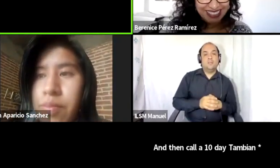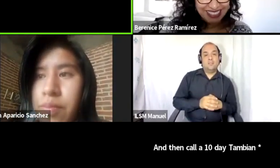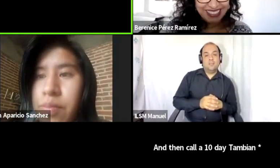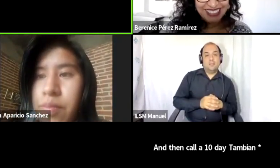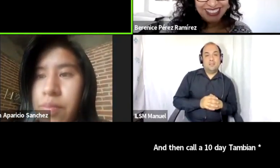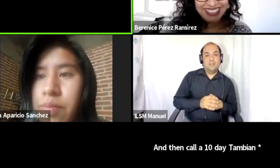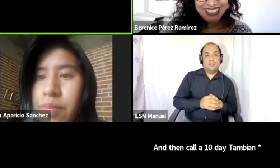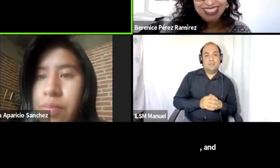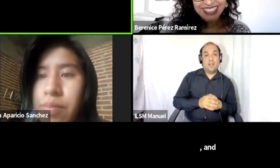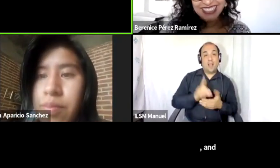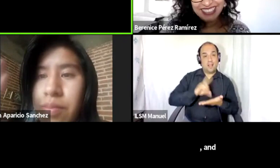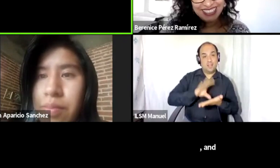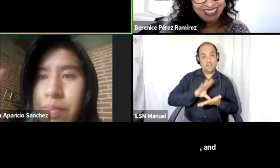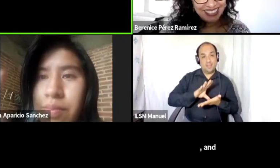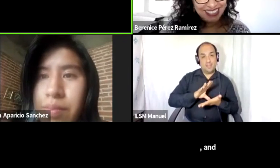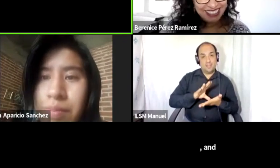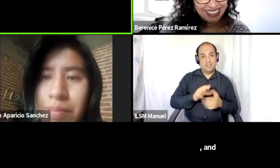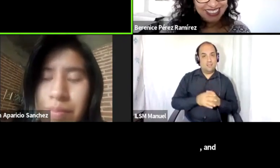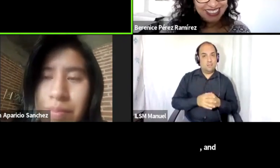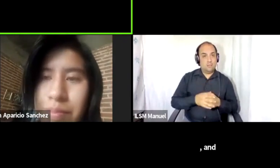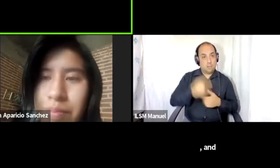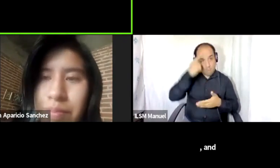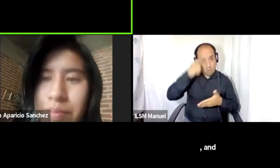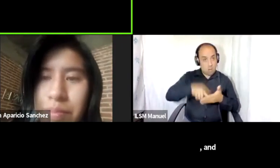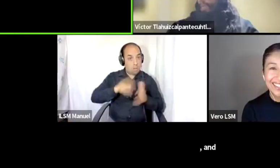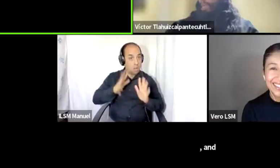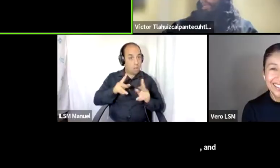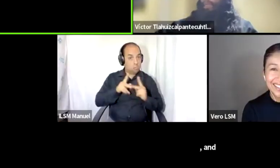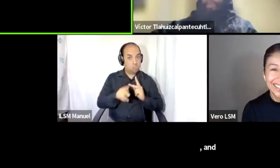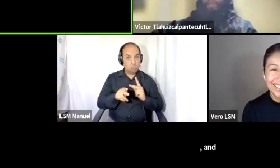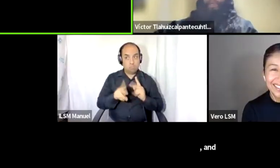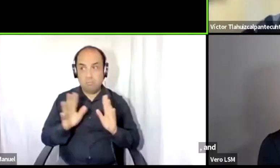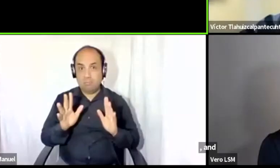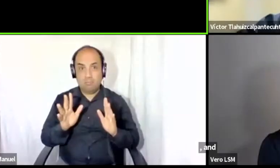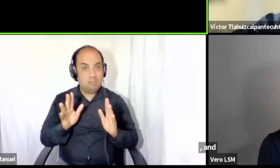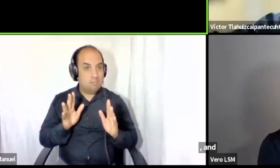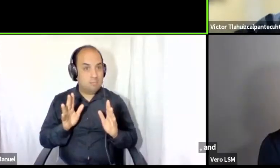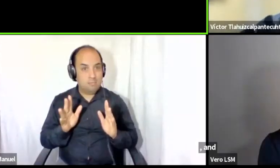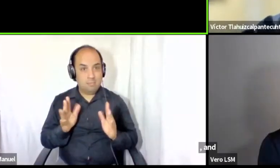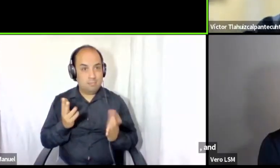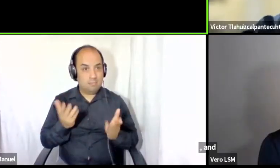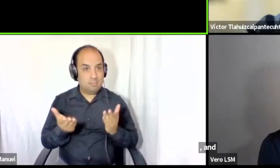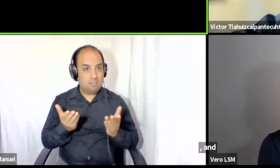en la disco. Sí, porque ya se cortó, ¿no? O sea. No, creo que no.